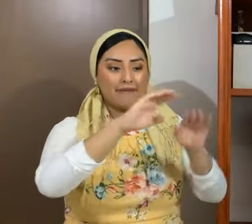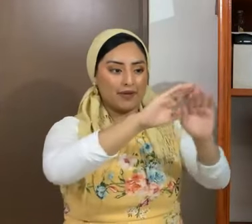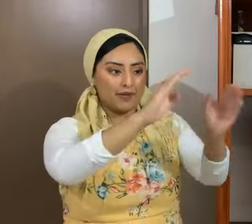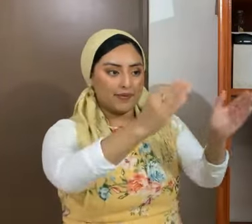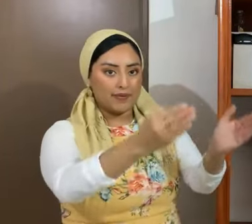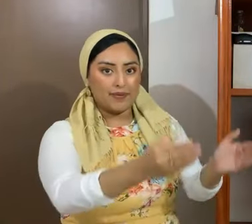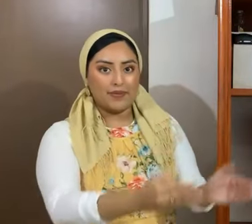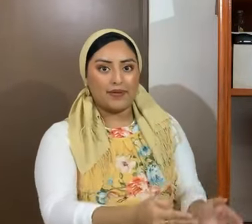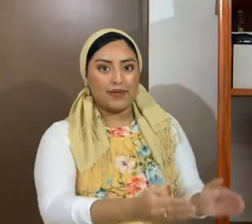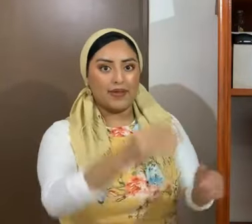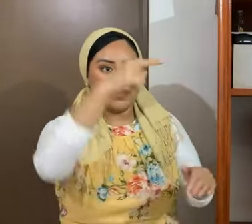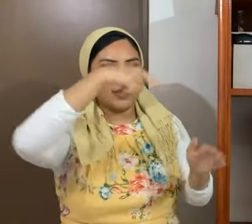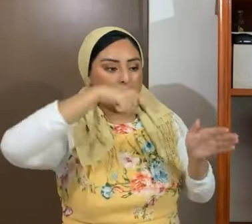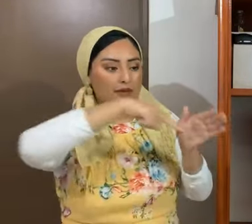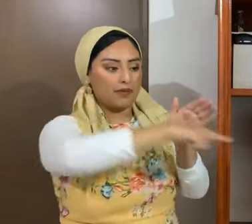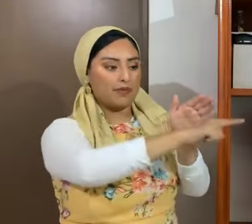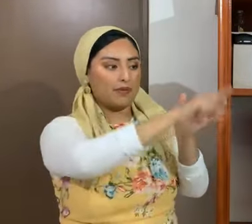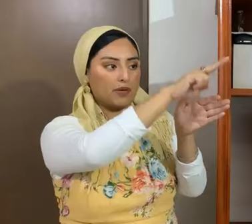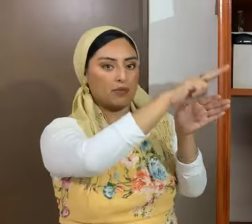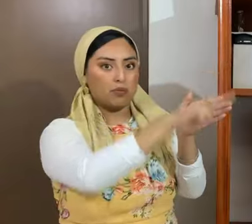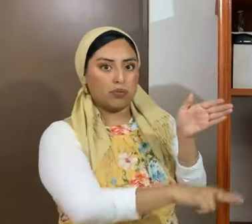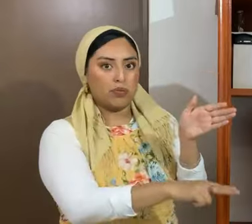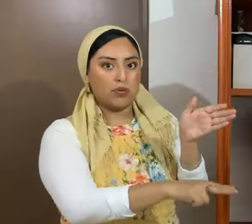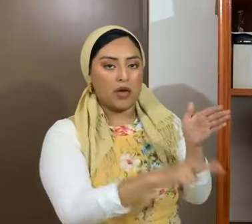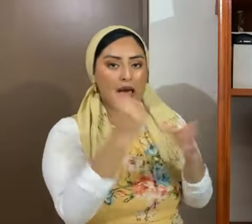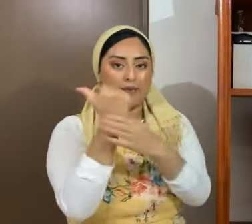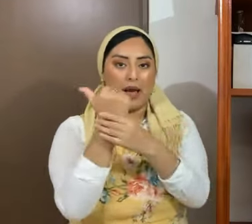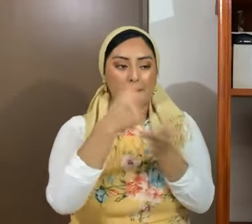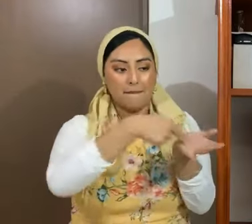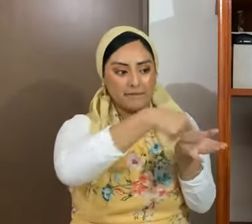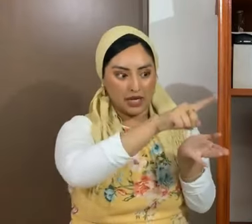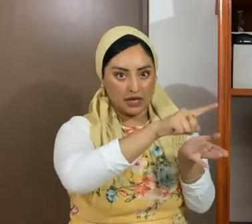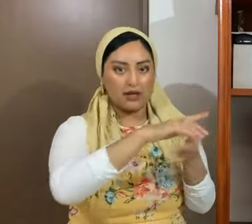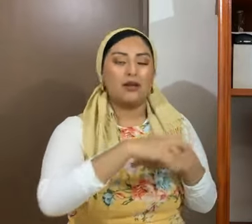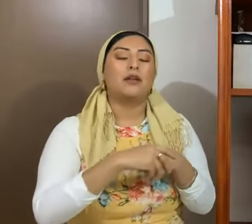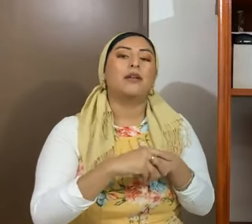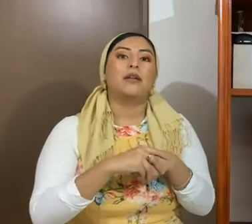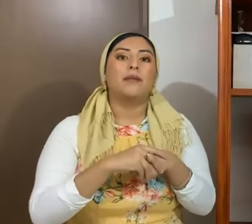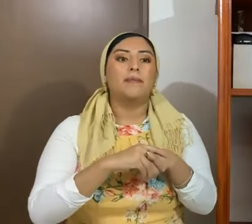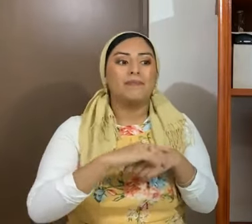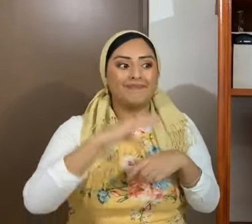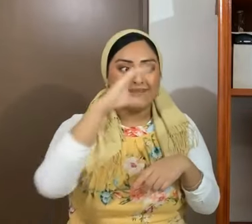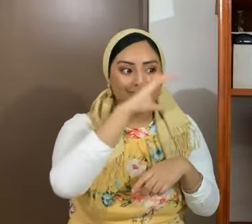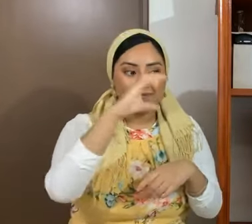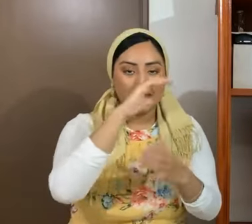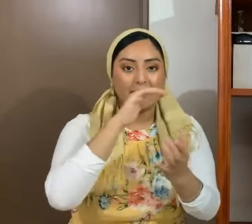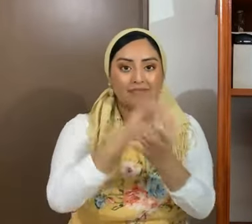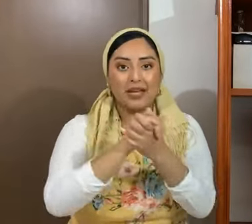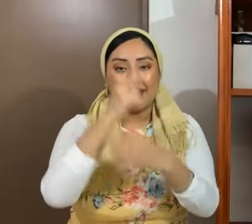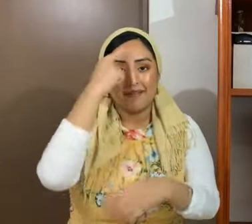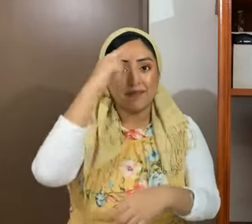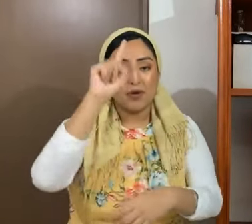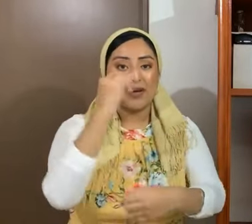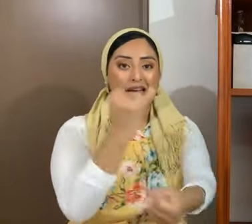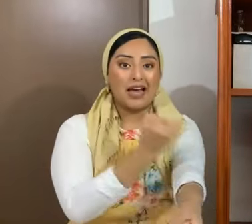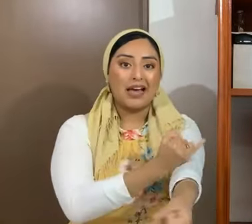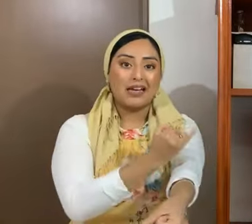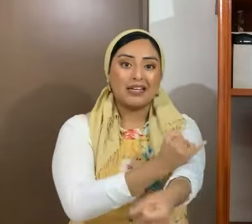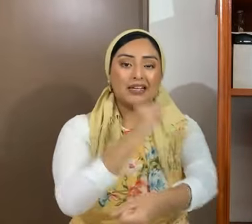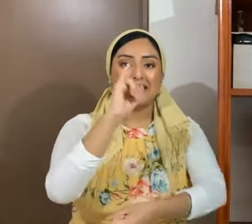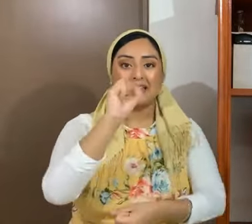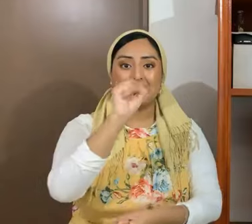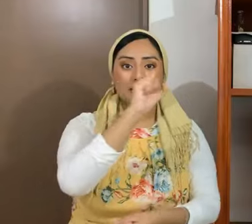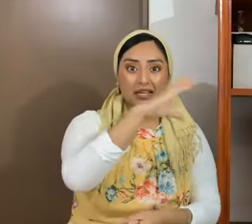Abraham, o Macpela, por Abraham, la búsqueda de esposa para Isaac, y